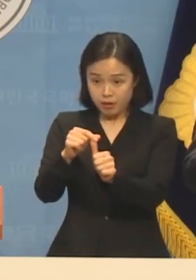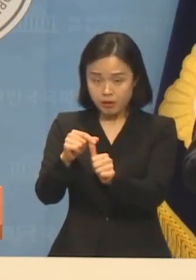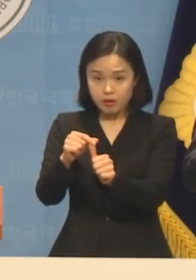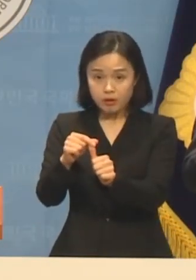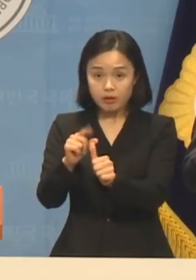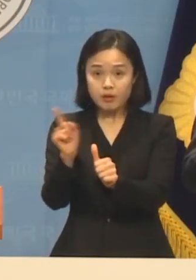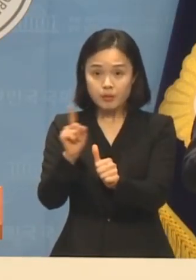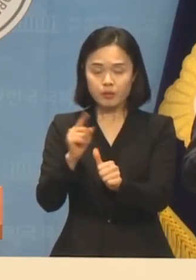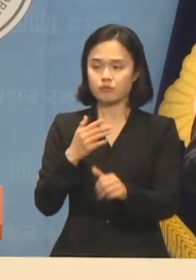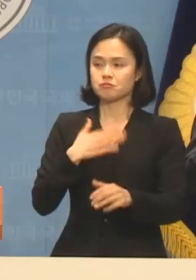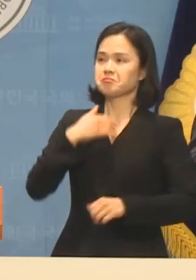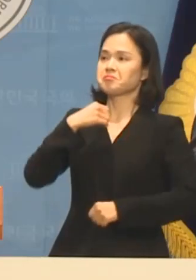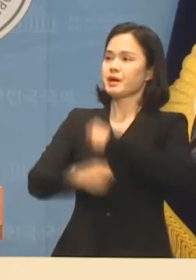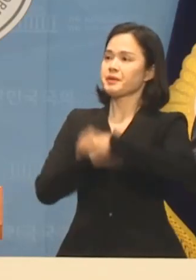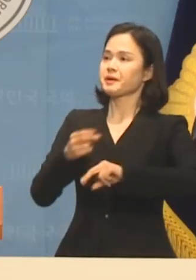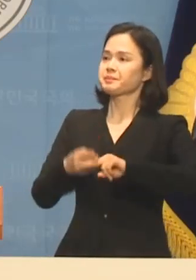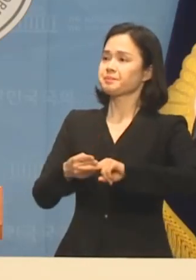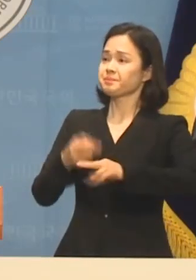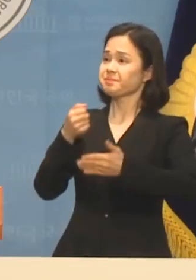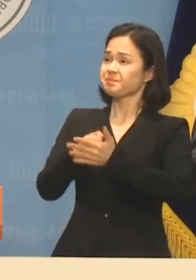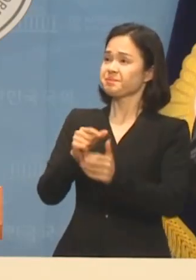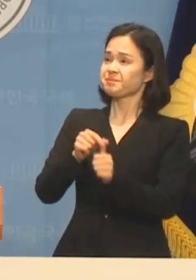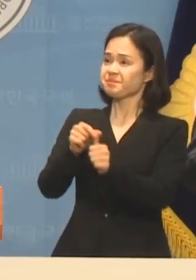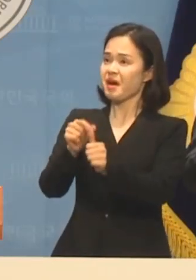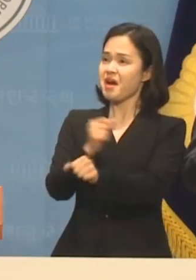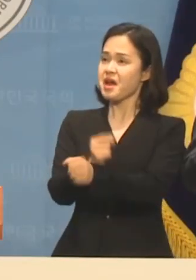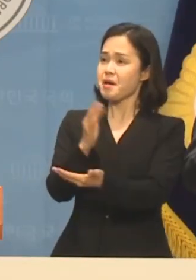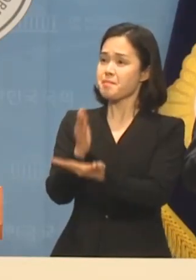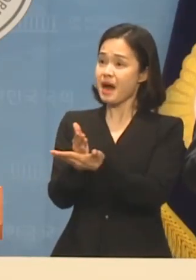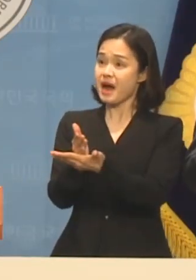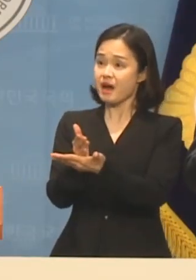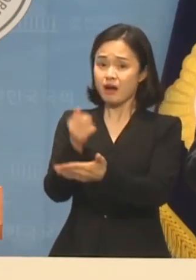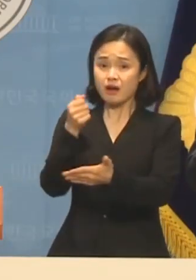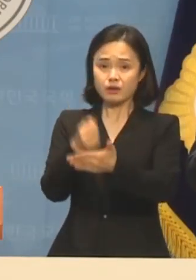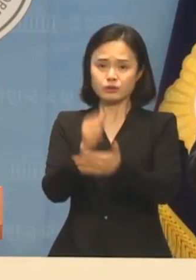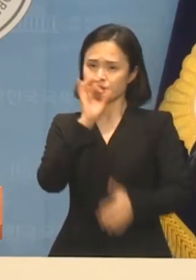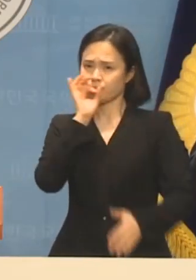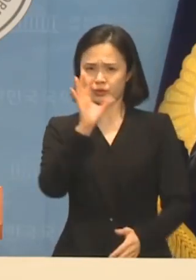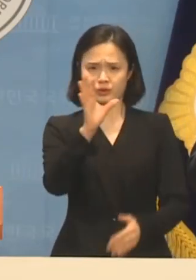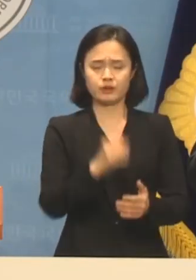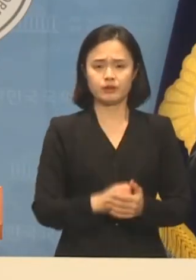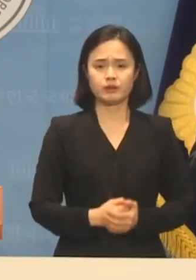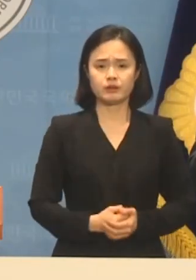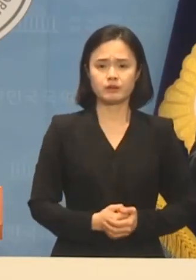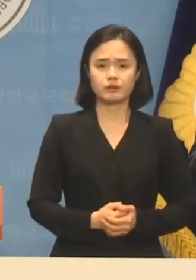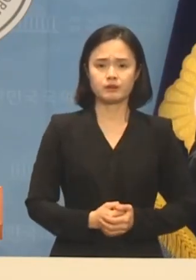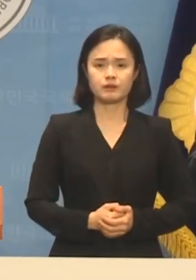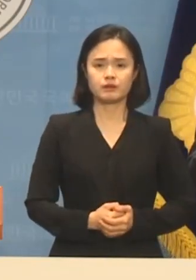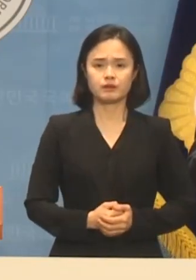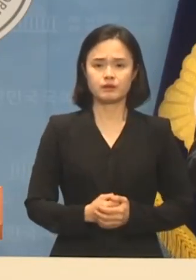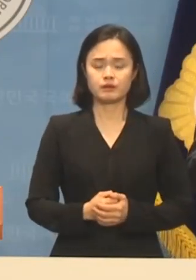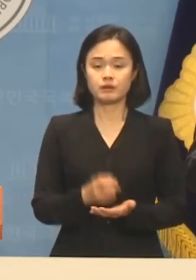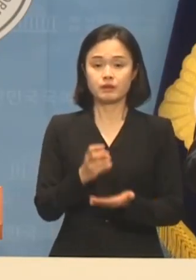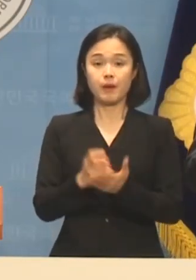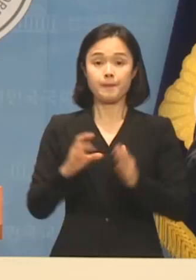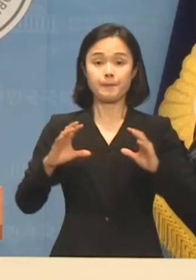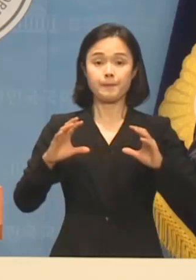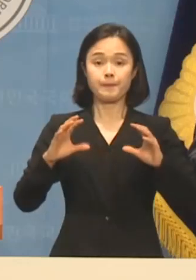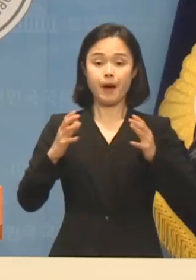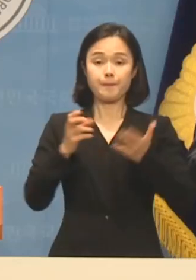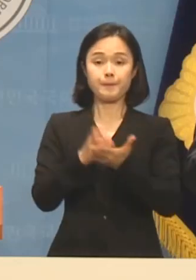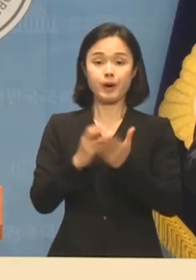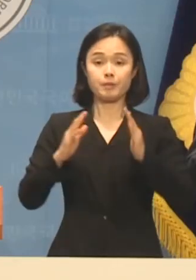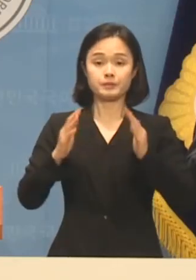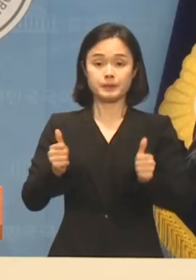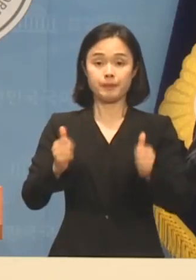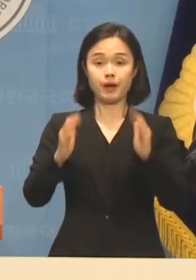일입니다. 과거 유사한 사건에서 헌법재판소의 결정도 같은 입장이고 최근